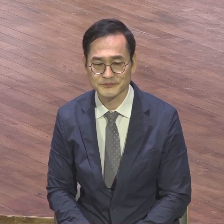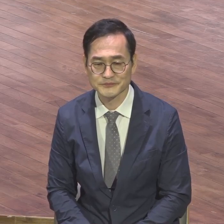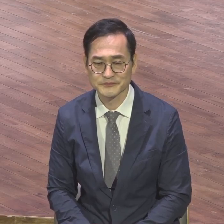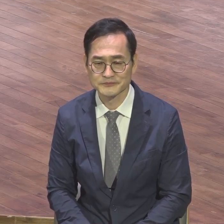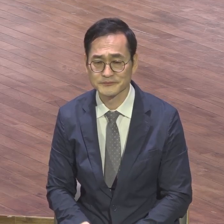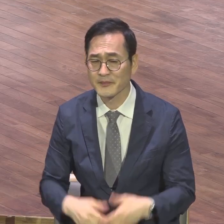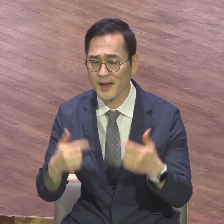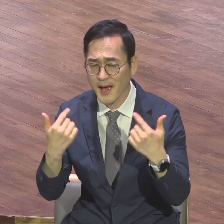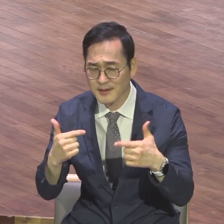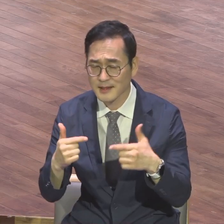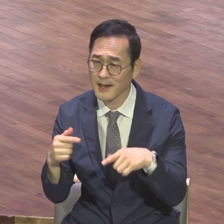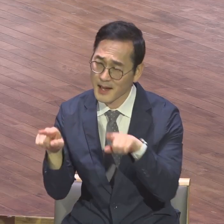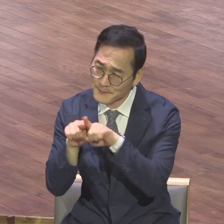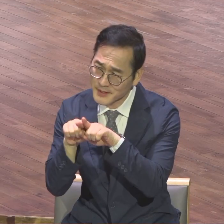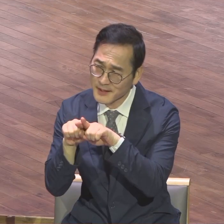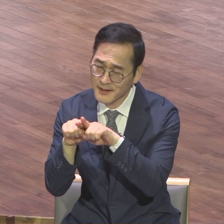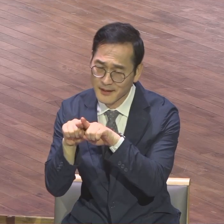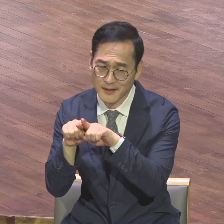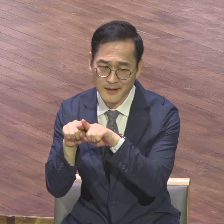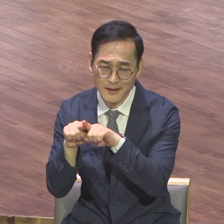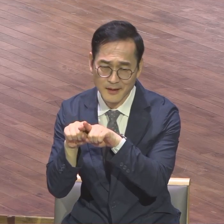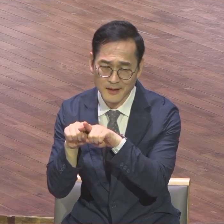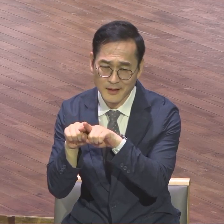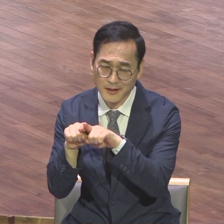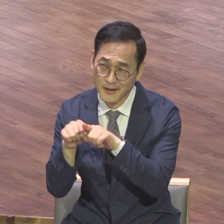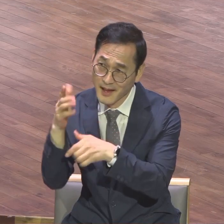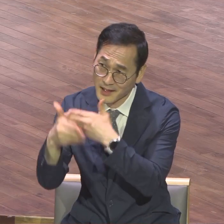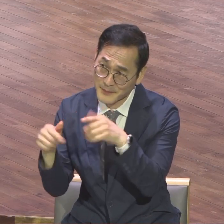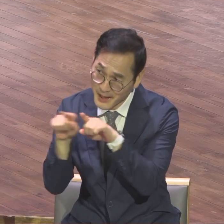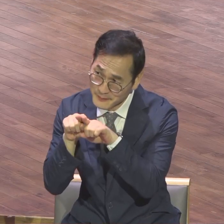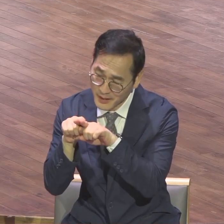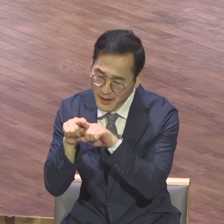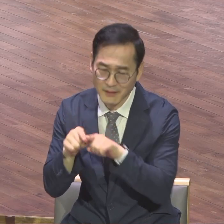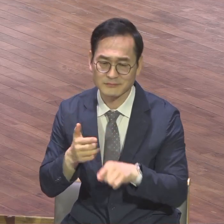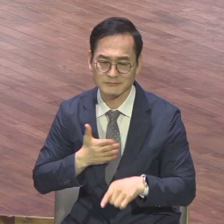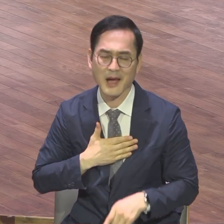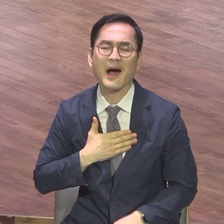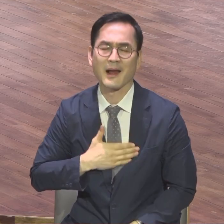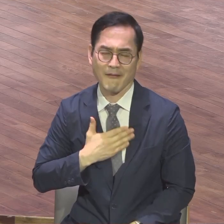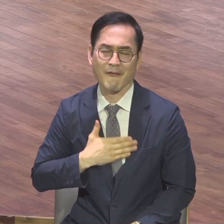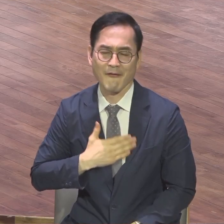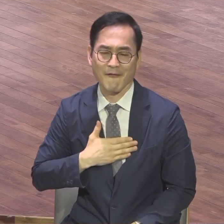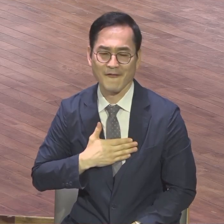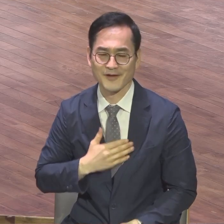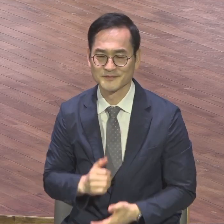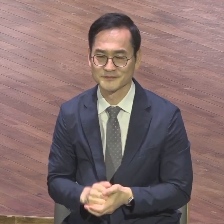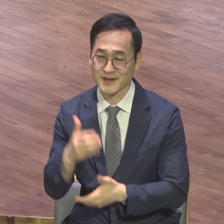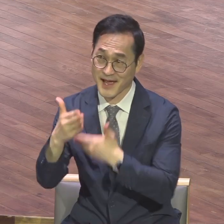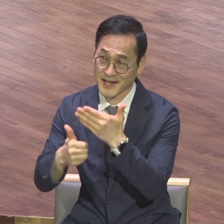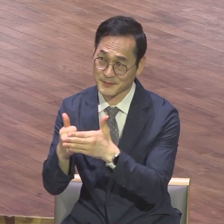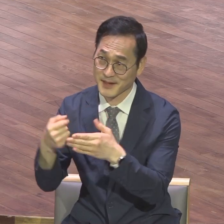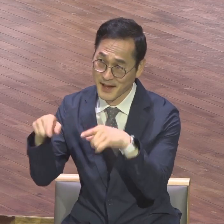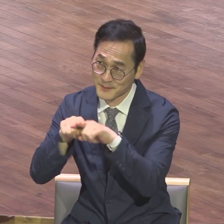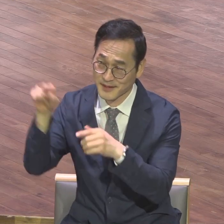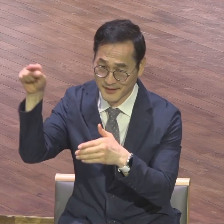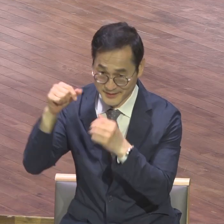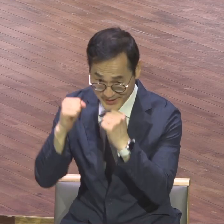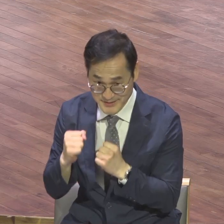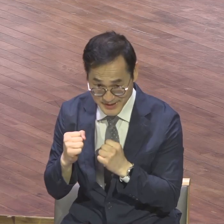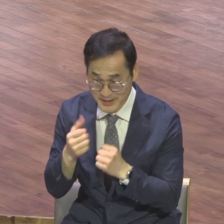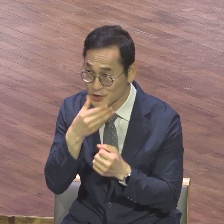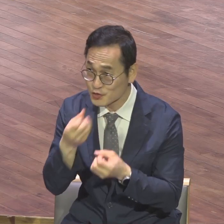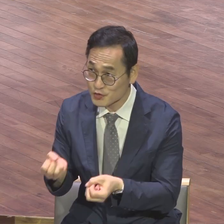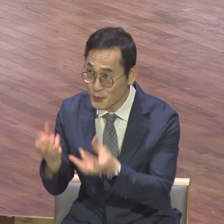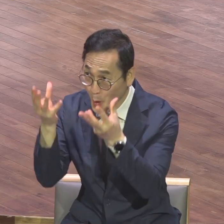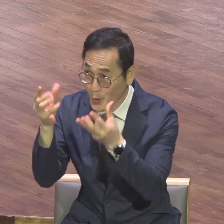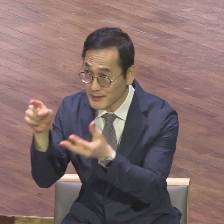늘 나와 함께 계시는 하나님을 나는 알고 있다. 이마누엘의 축복, 이 어려운 은혜로운 찬양이